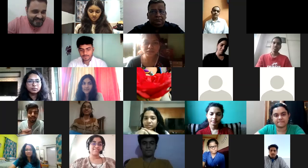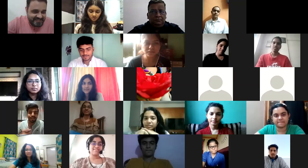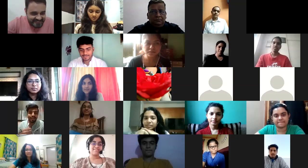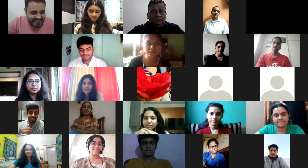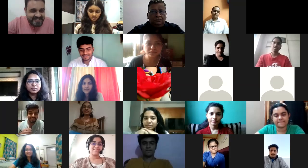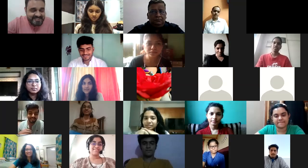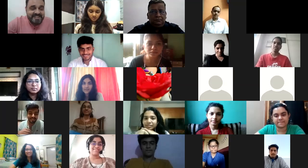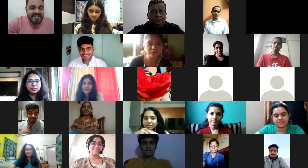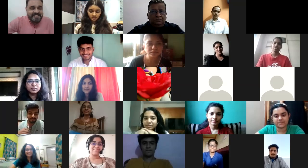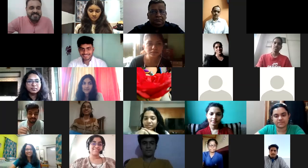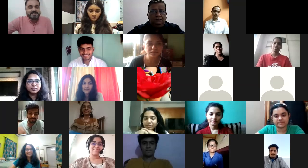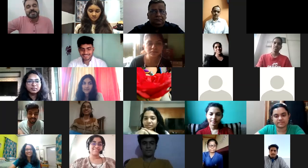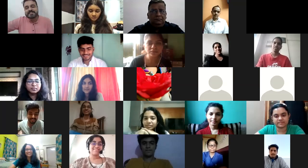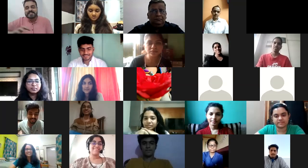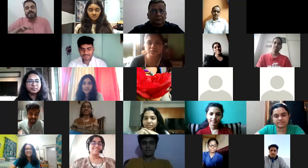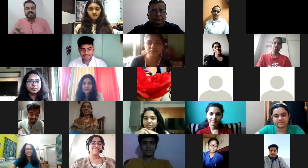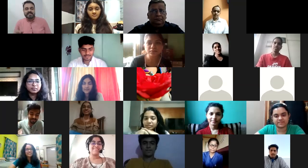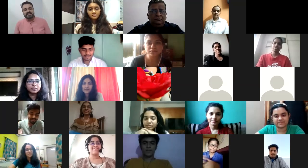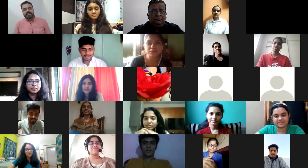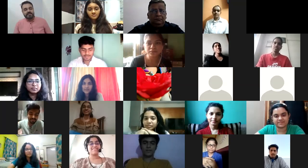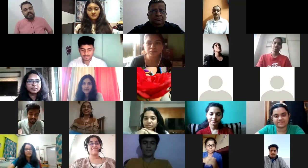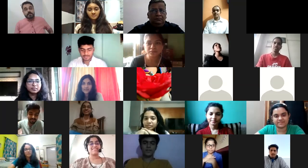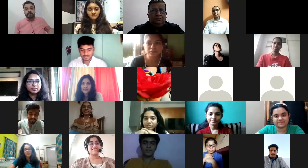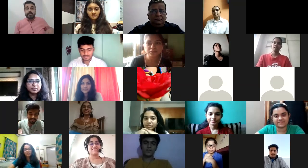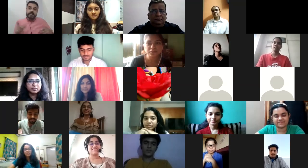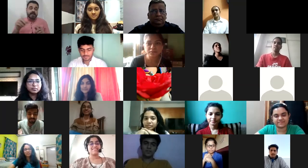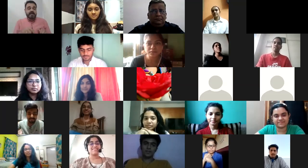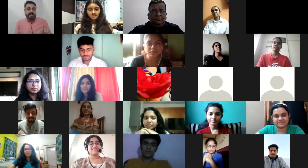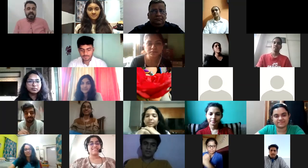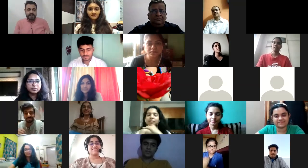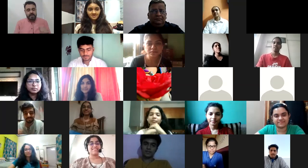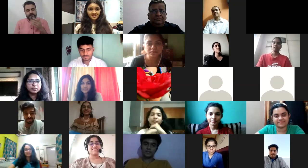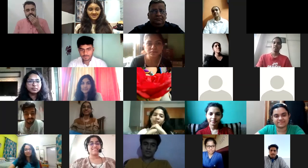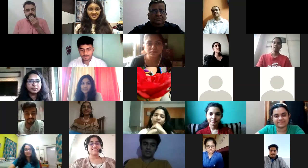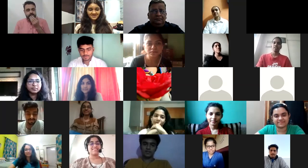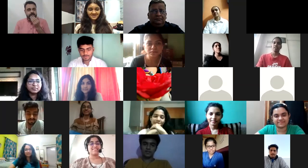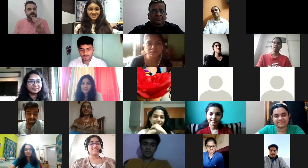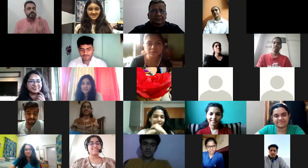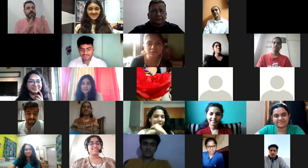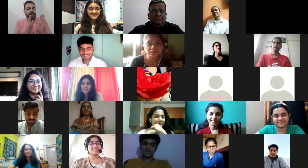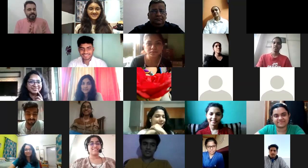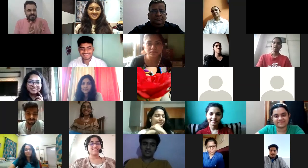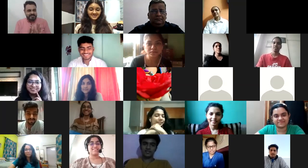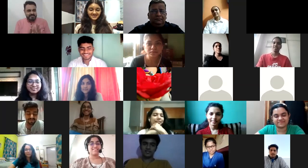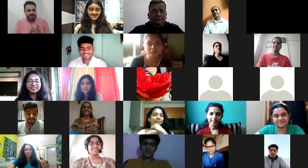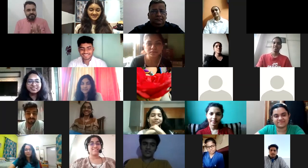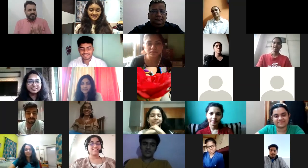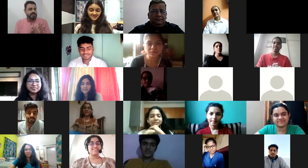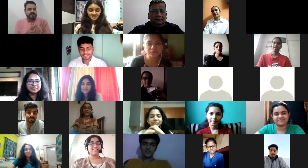है, हाँ. Isn't it? So just imagine if I'm हिंदी में पानी पकड़ने जाना है तो आप क्या सोचोगे? So what happens is the way